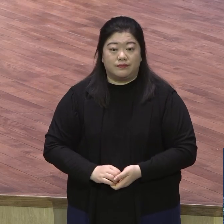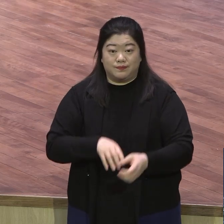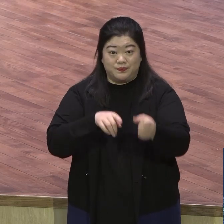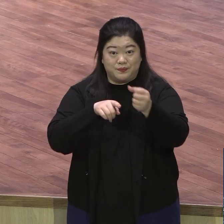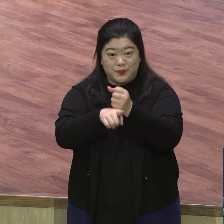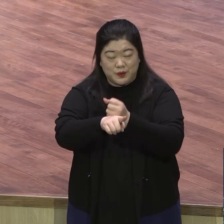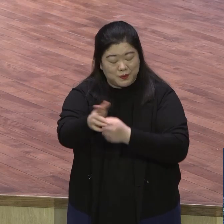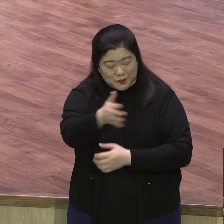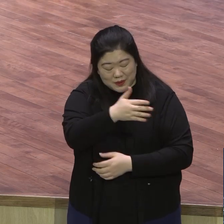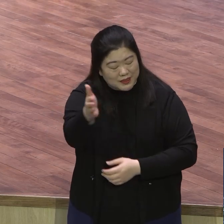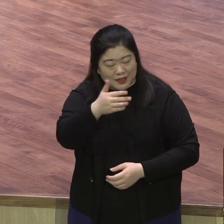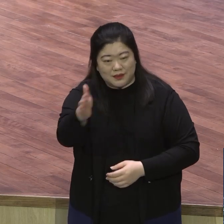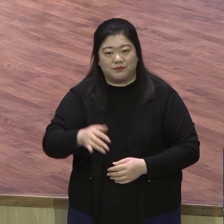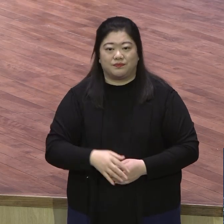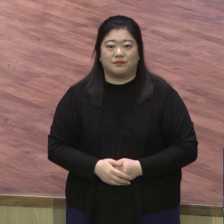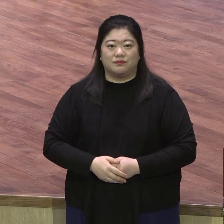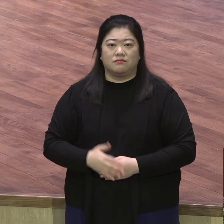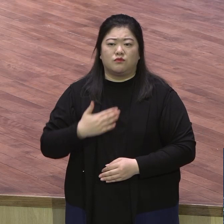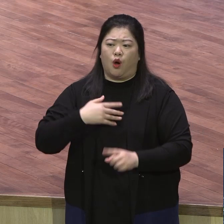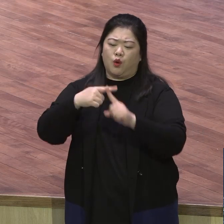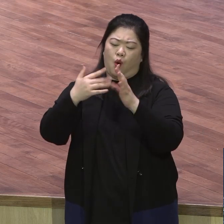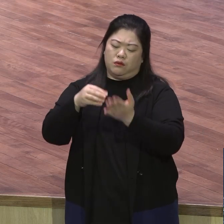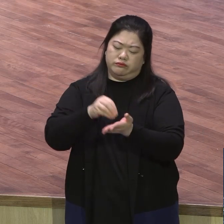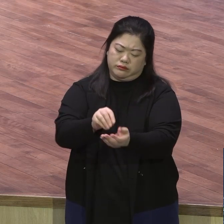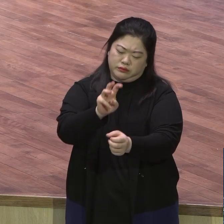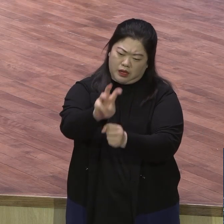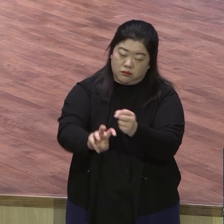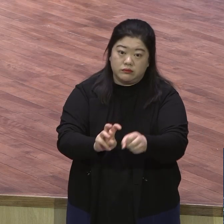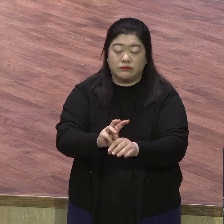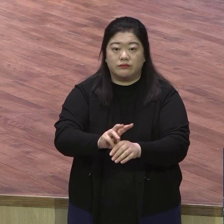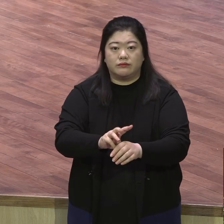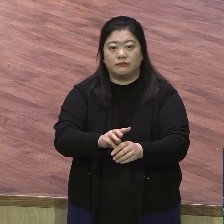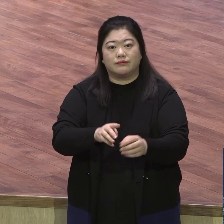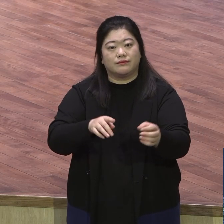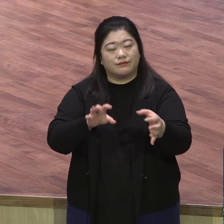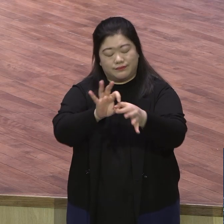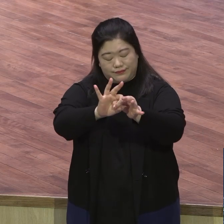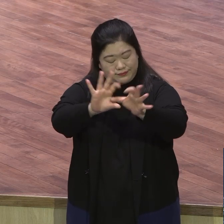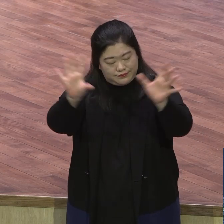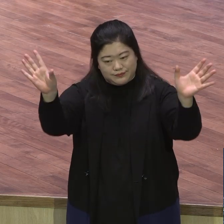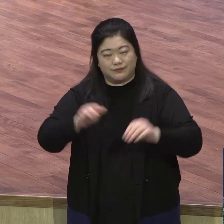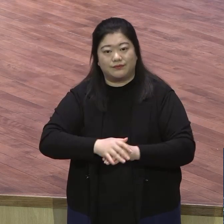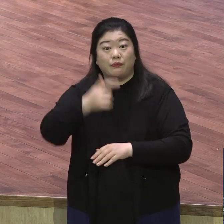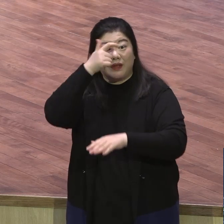내가 그렇게 오래 다니는데 아닙니다. 예배 성공한 사람 따로 있습니다.